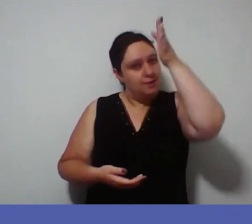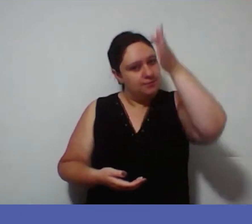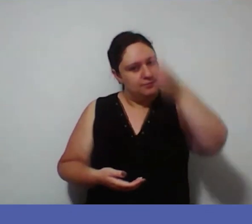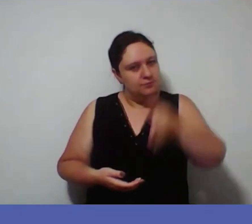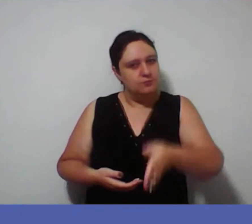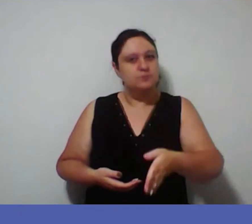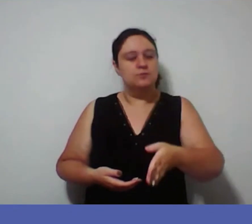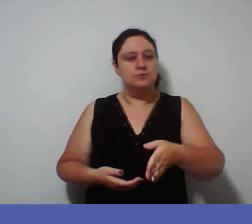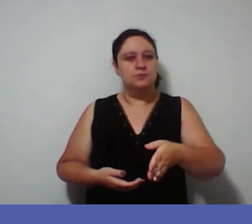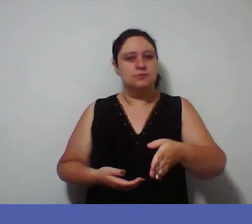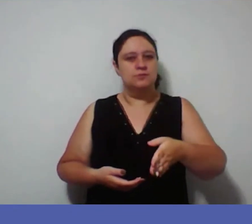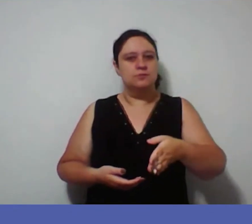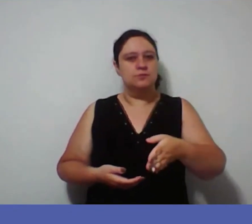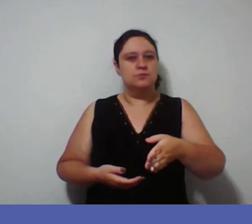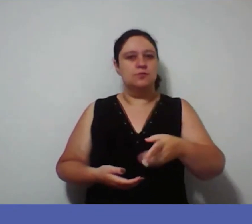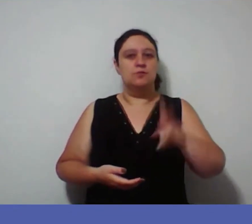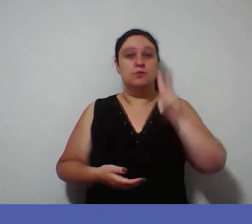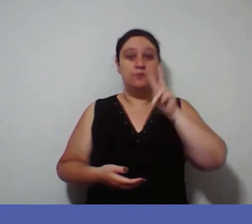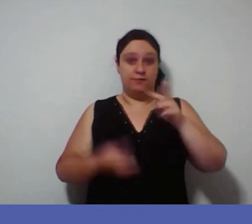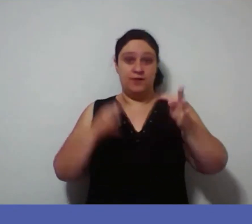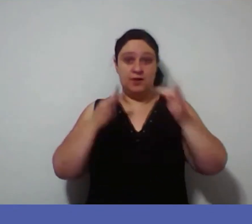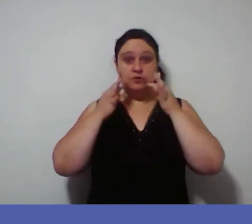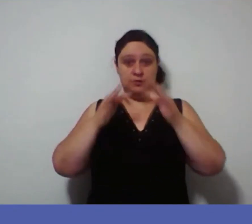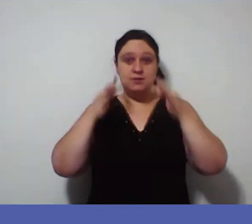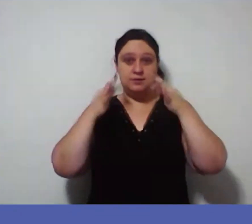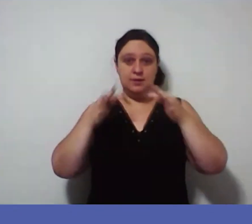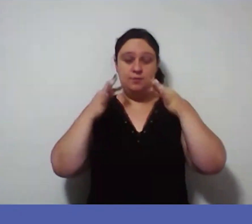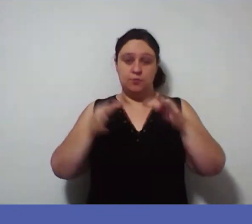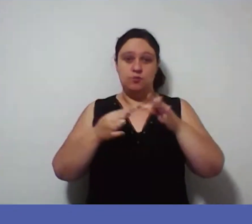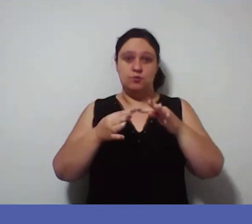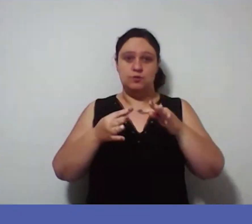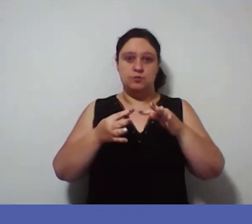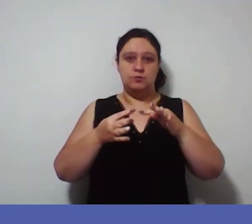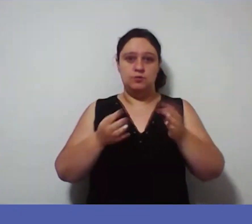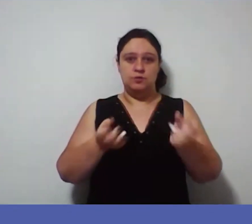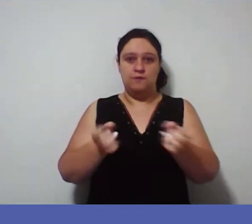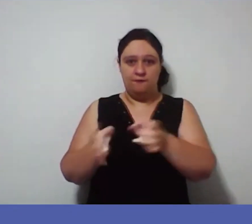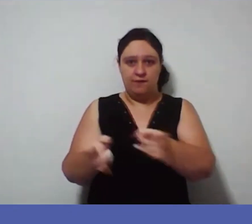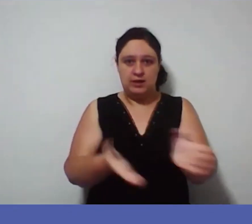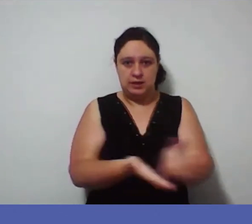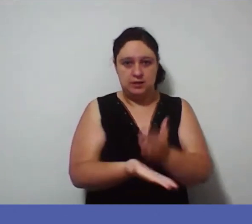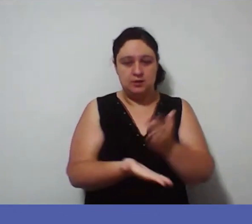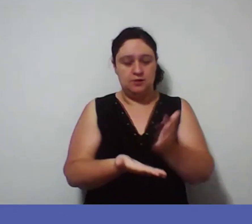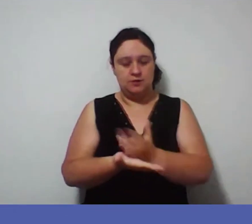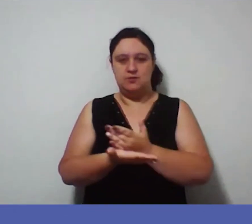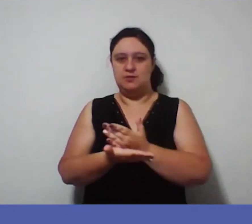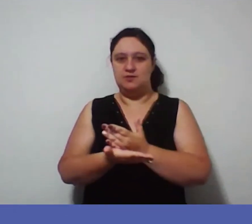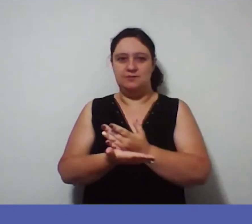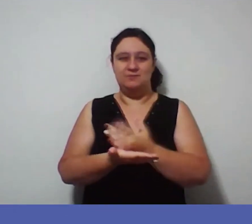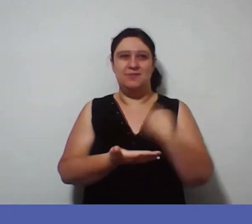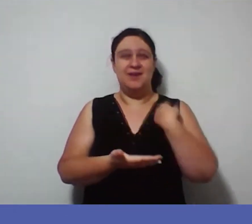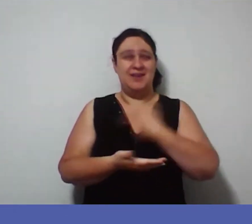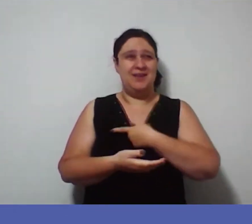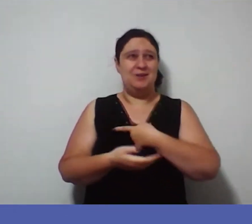irmãs, comportores, irmãos, me faz humilhar mais um pouco.